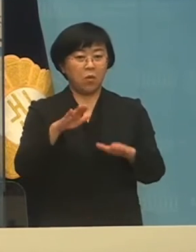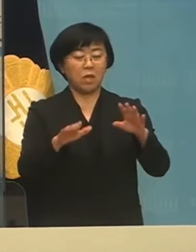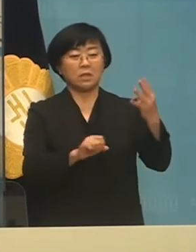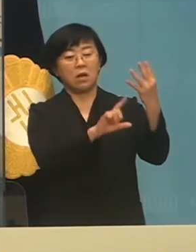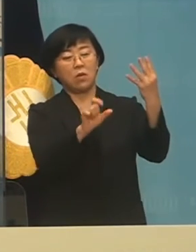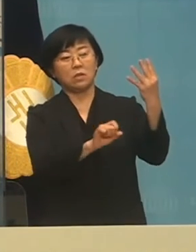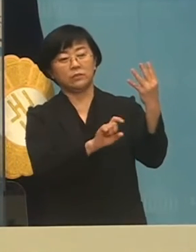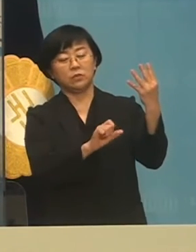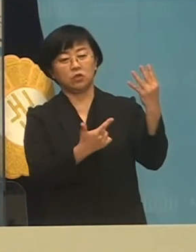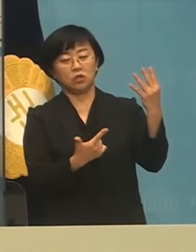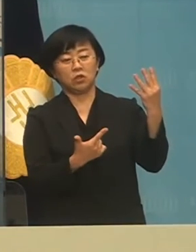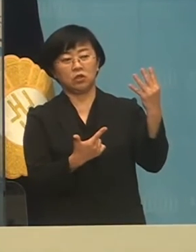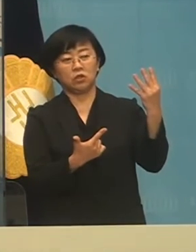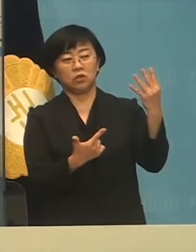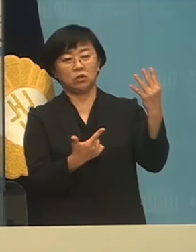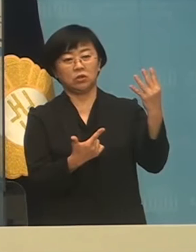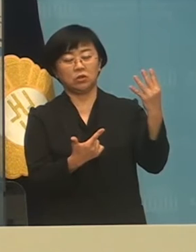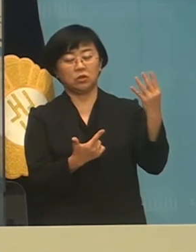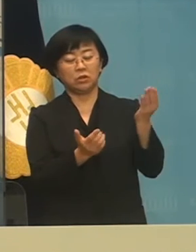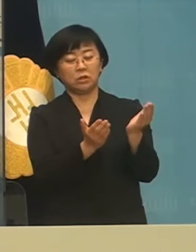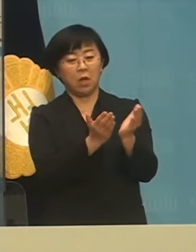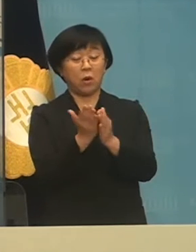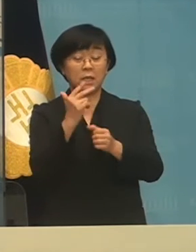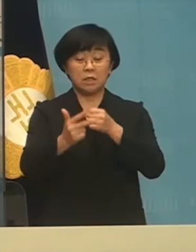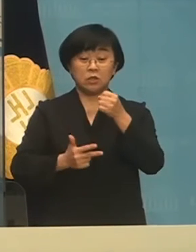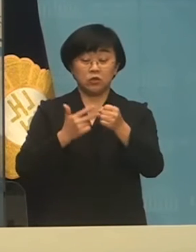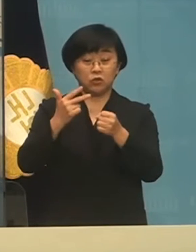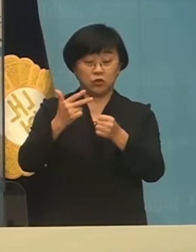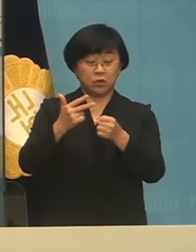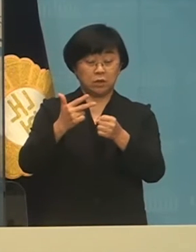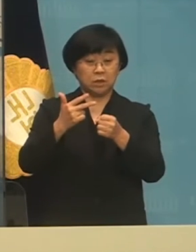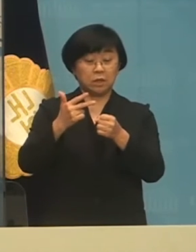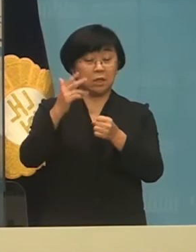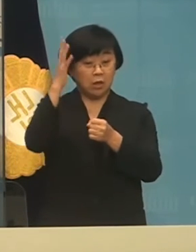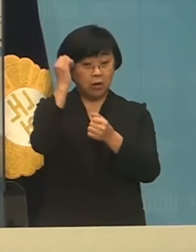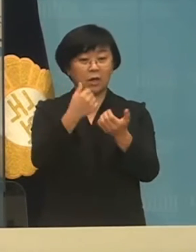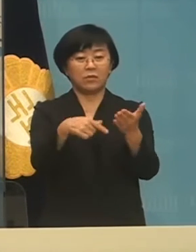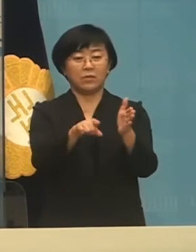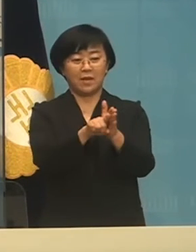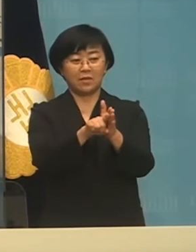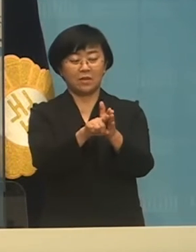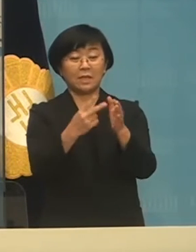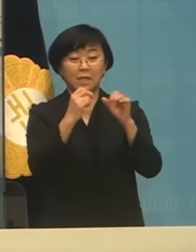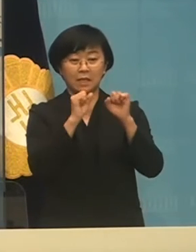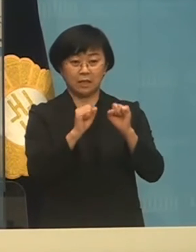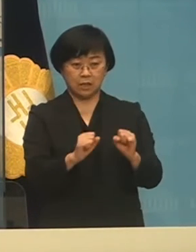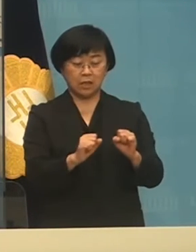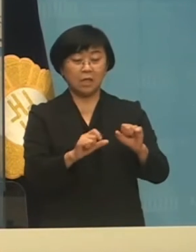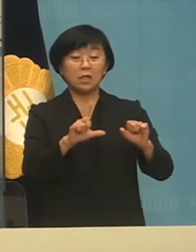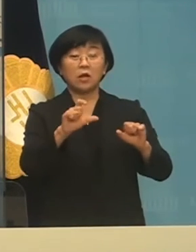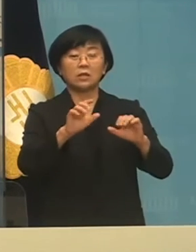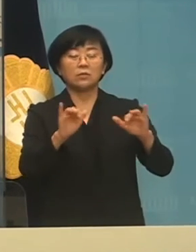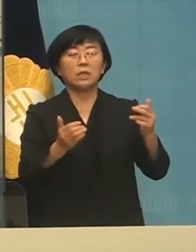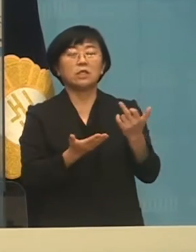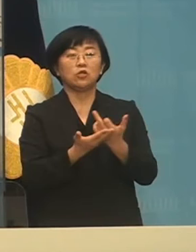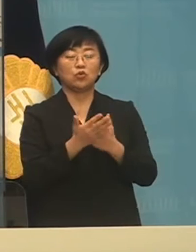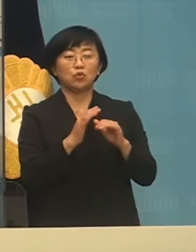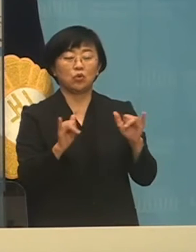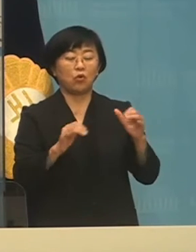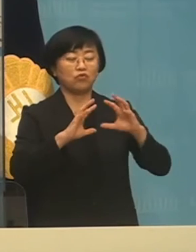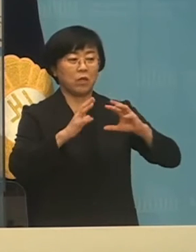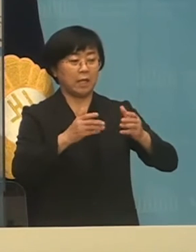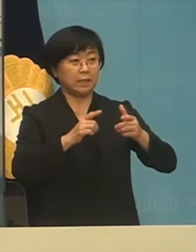4월 16일 세월호 7주기를 맞이하여 저희 제주 세월호 생존자 15명은